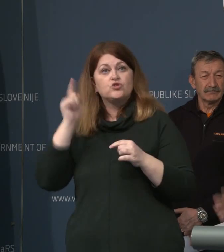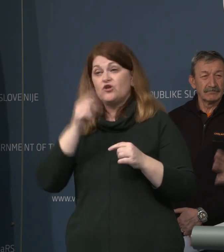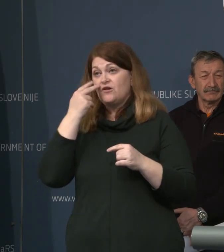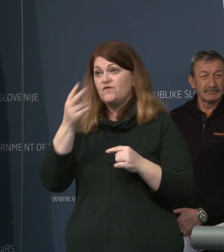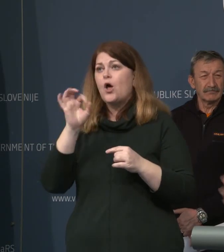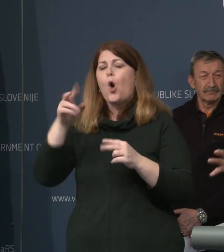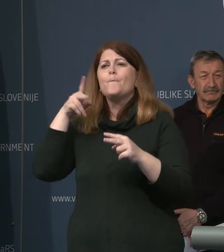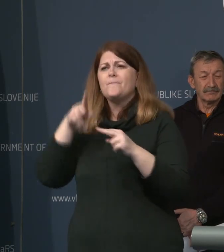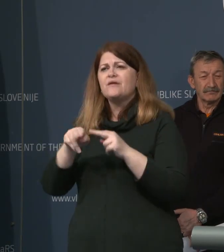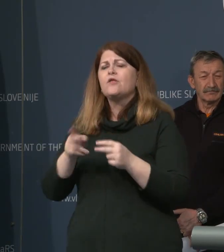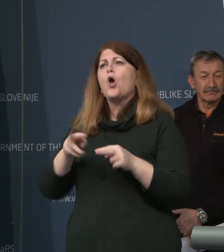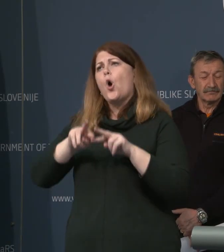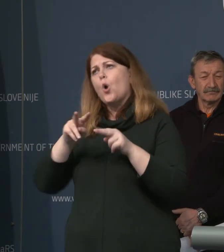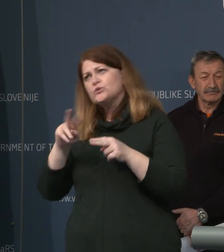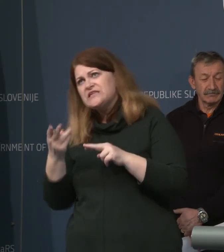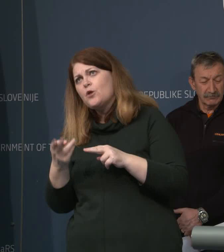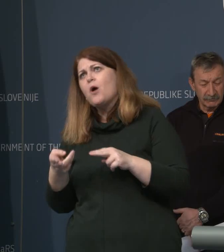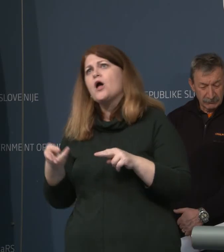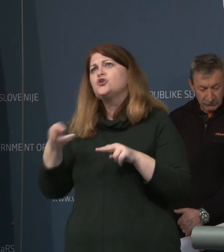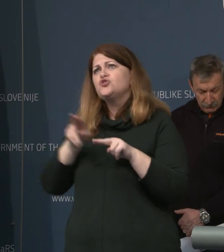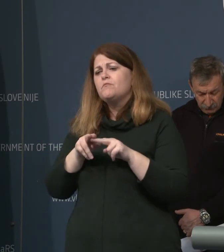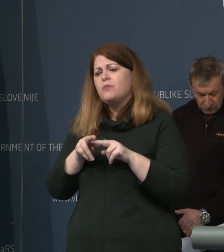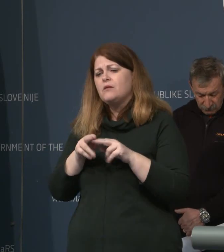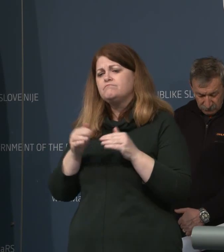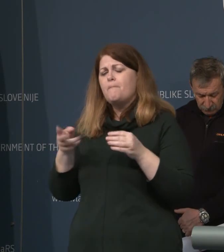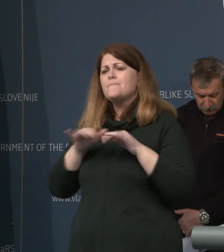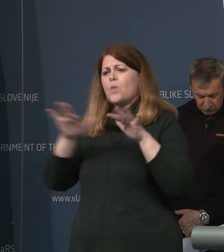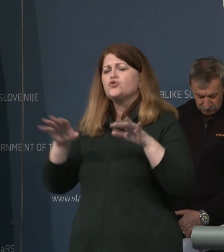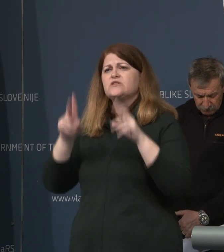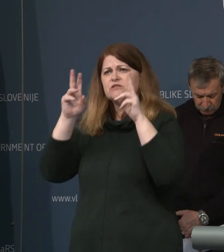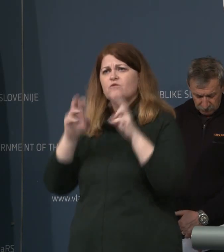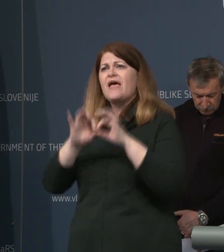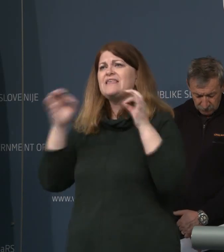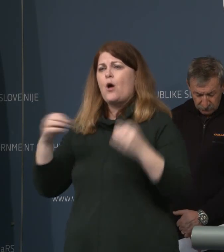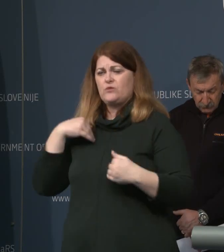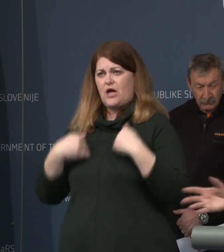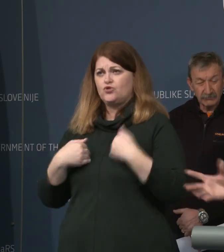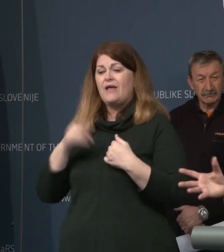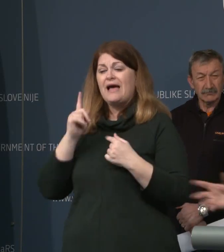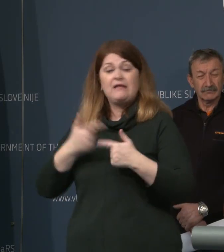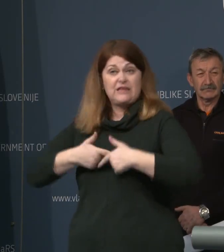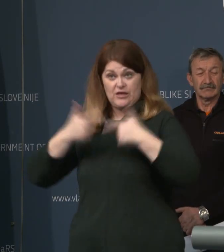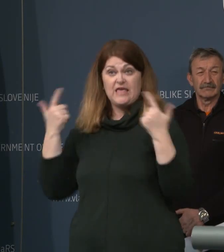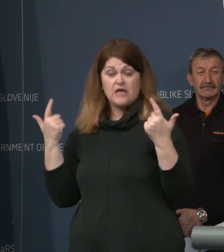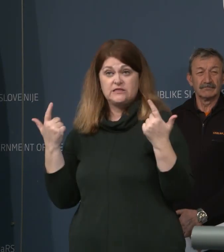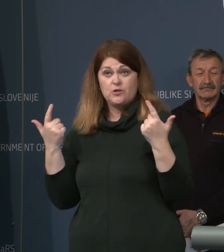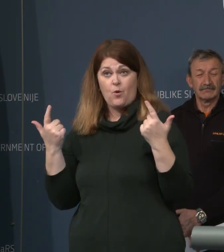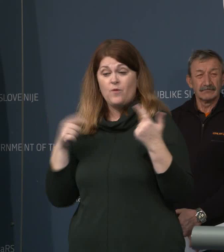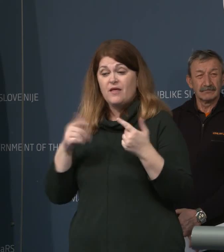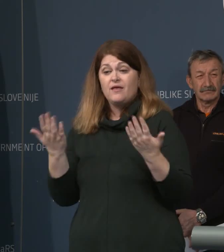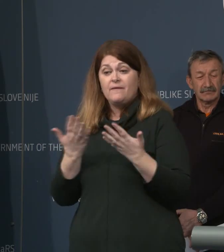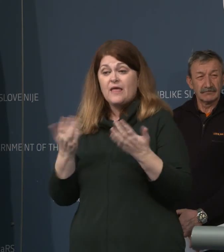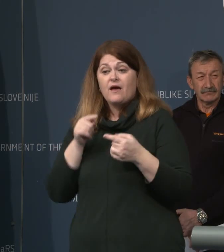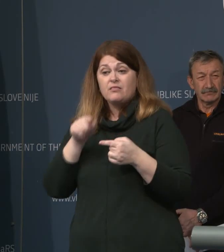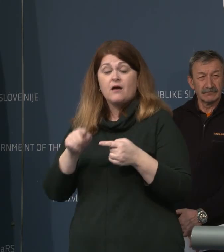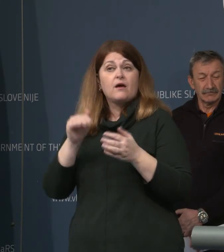o prekinitvi ali pa čim bolj množični zaustavitvi javnega življenja, kajti jasno je bilo, da je nekaj